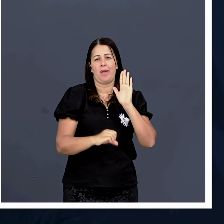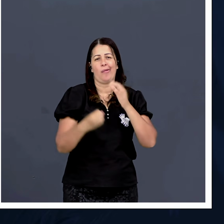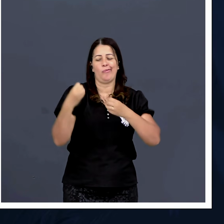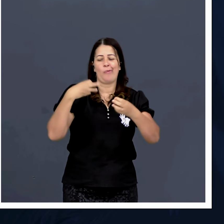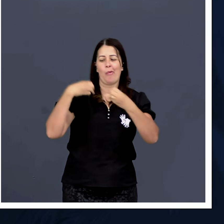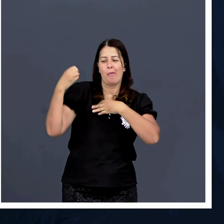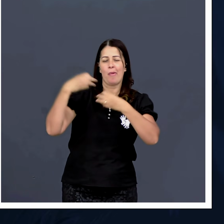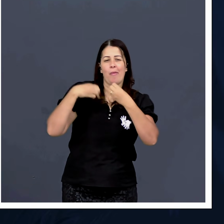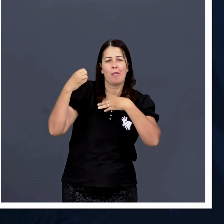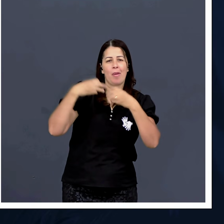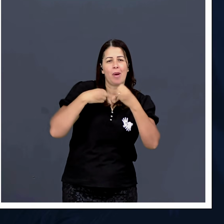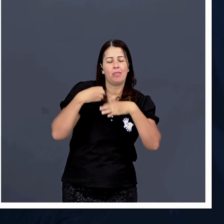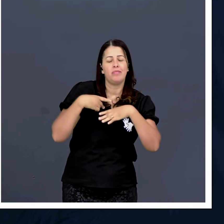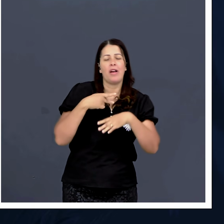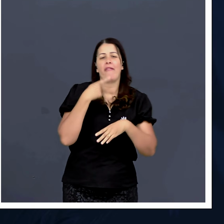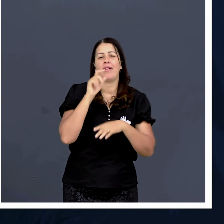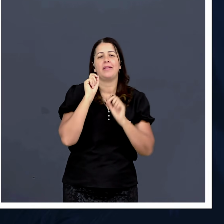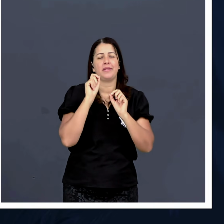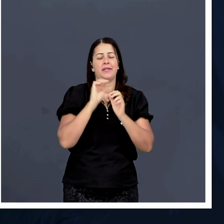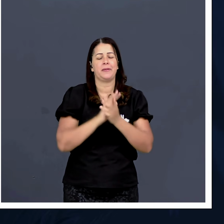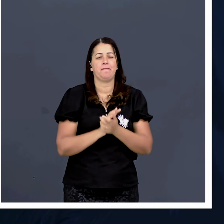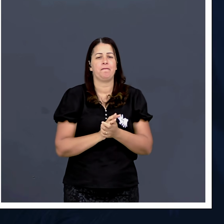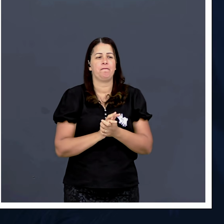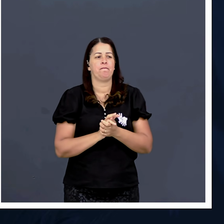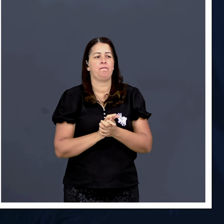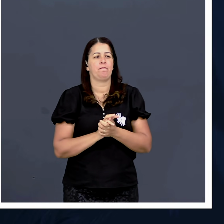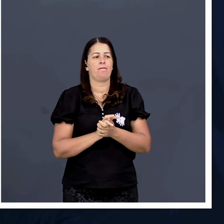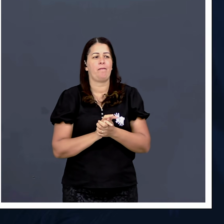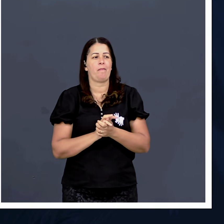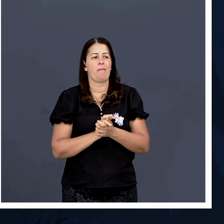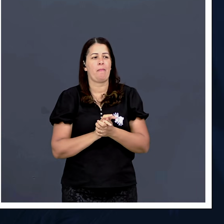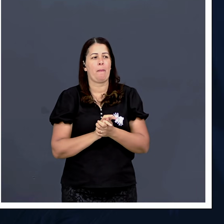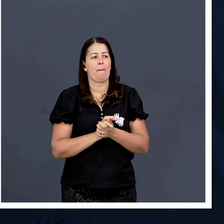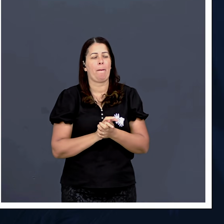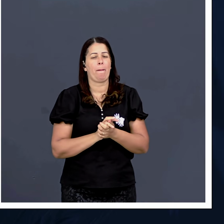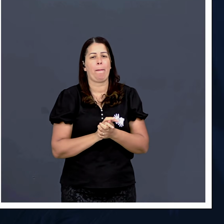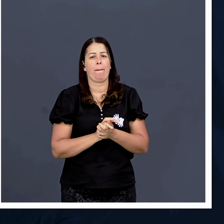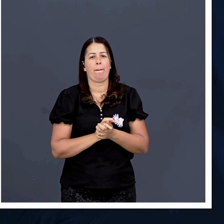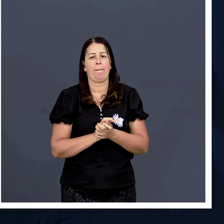grande ensinamento. Ele diz assim, não